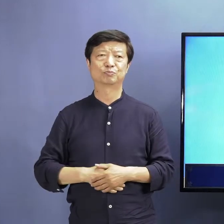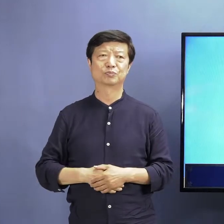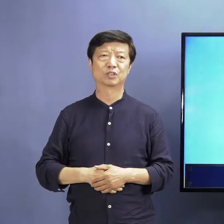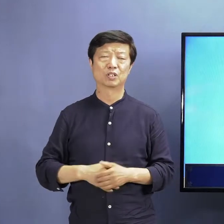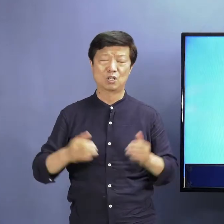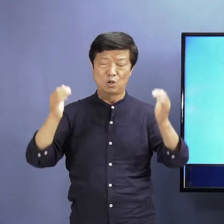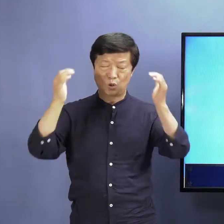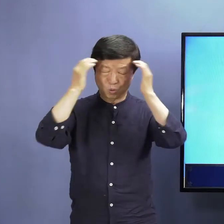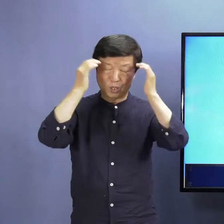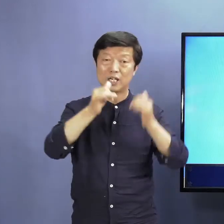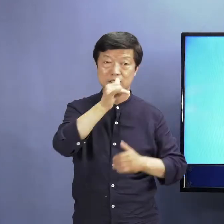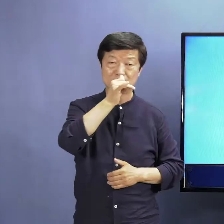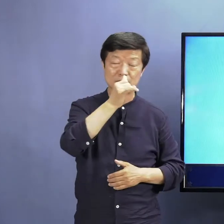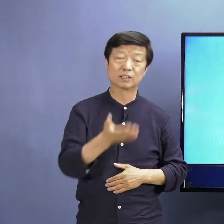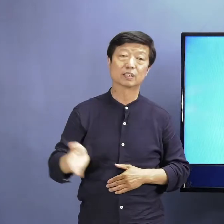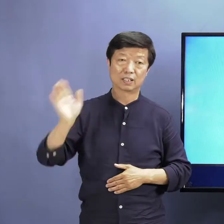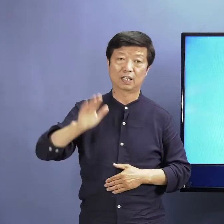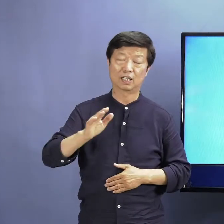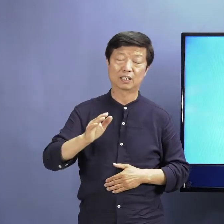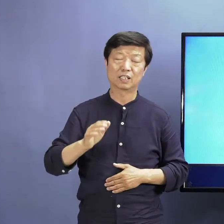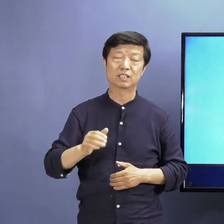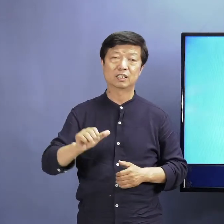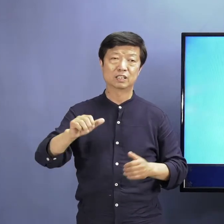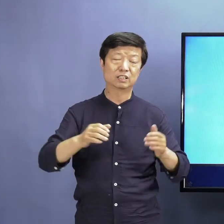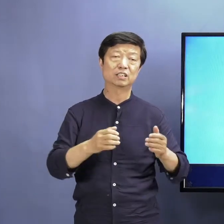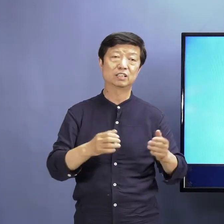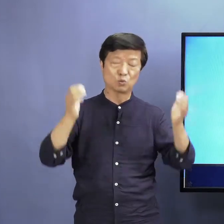고난은 있어요, 우리한테. 하지만 당하지 않아요.